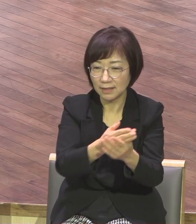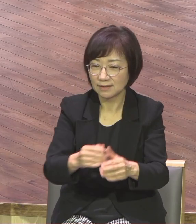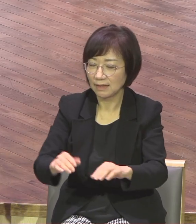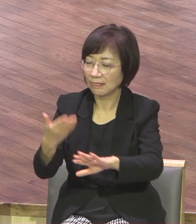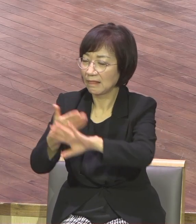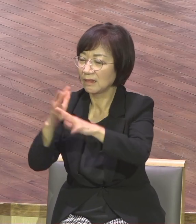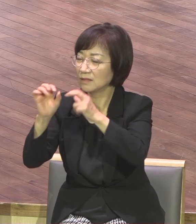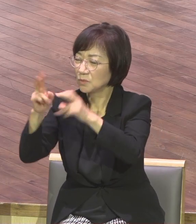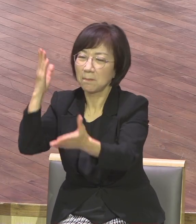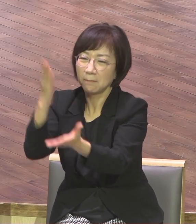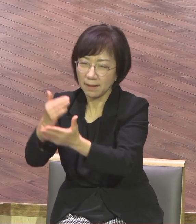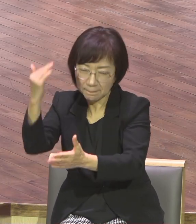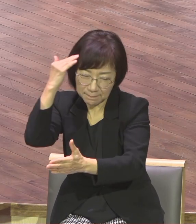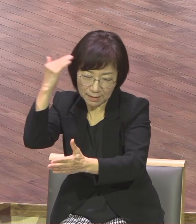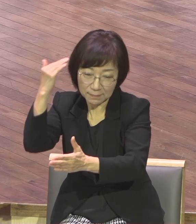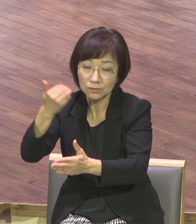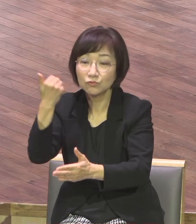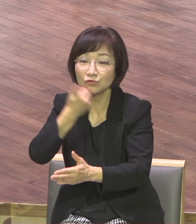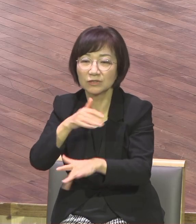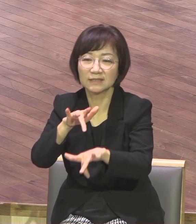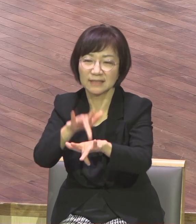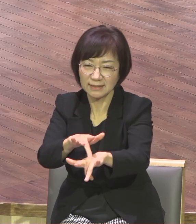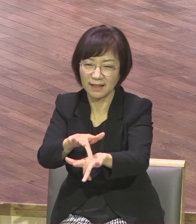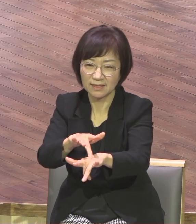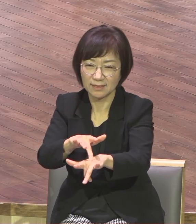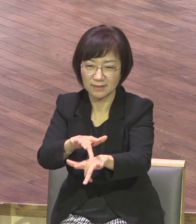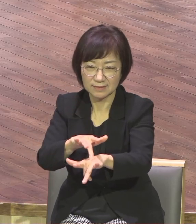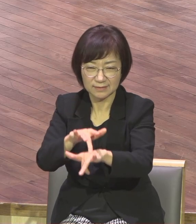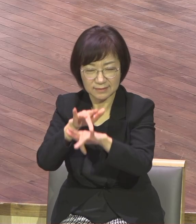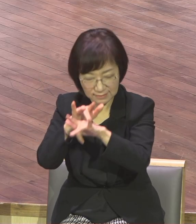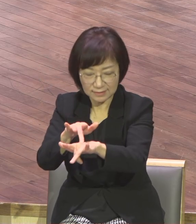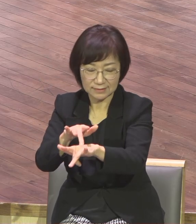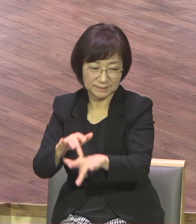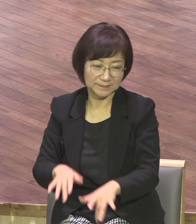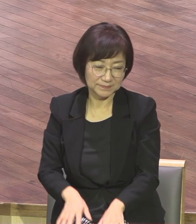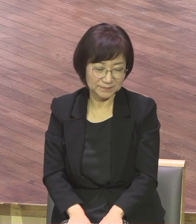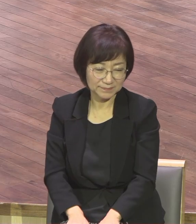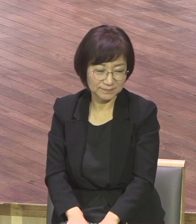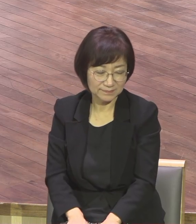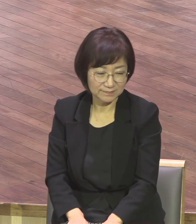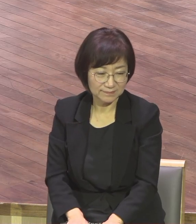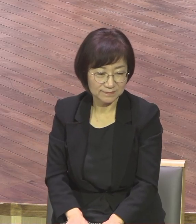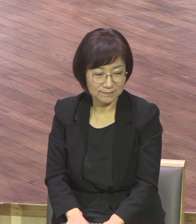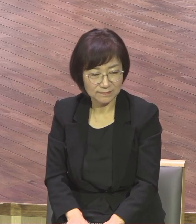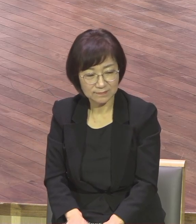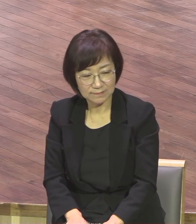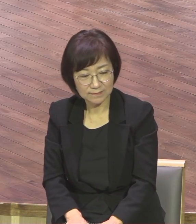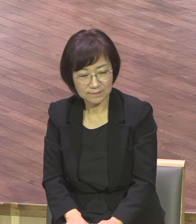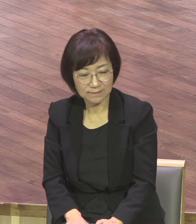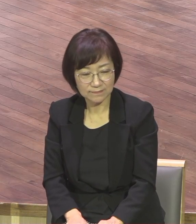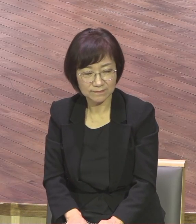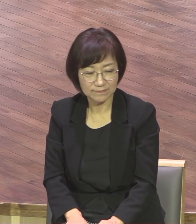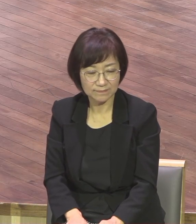막았지. 목사들 꼼짝 못해. 다음 세대 온다. 그 다음 뭐 터줏대감으로